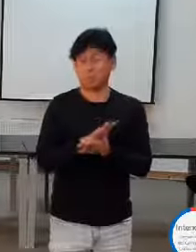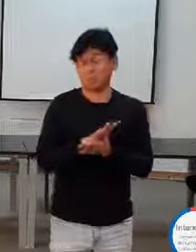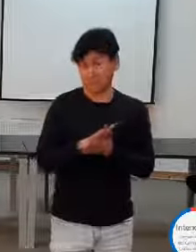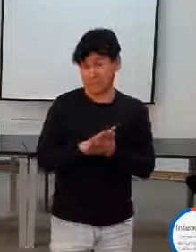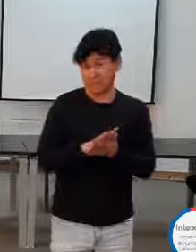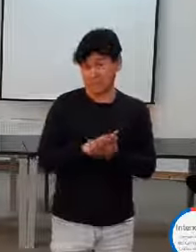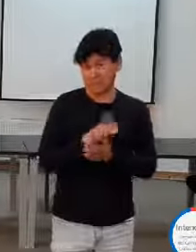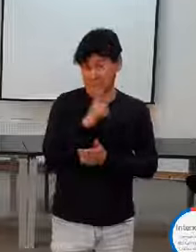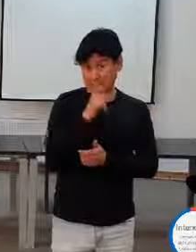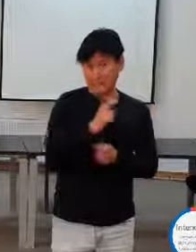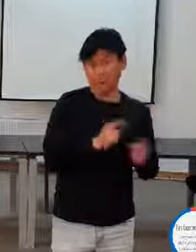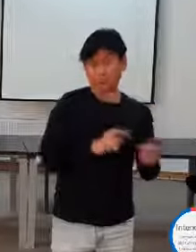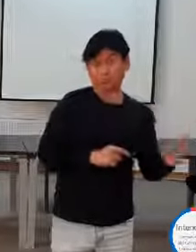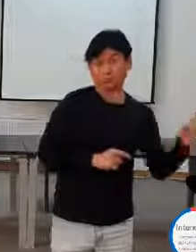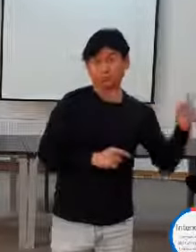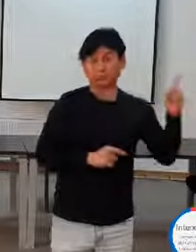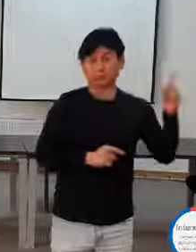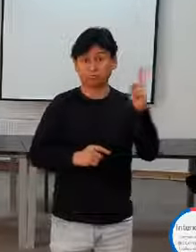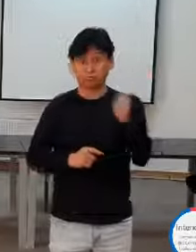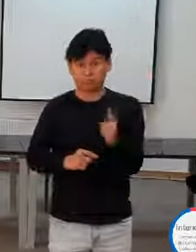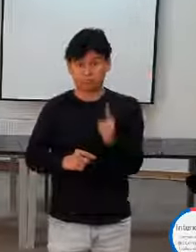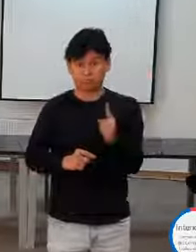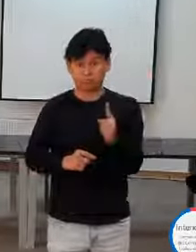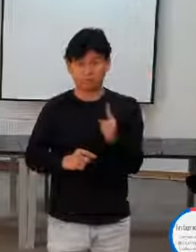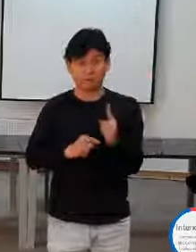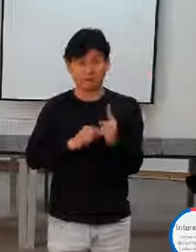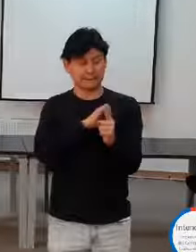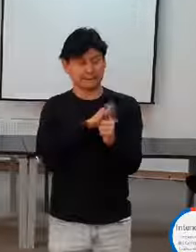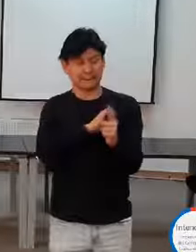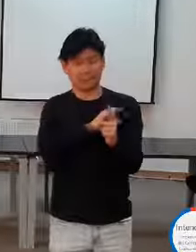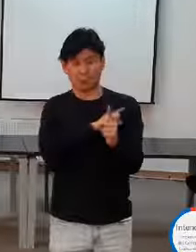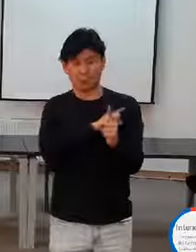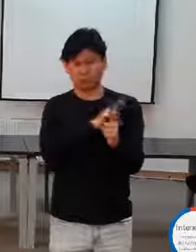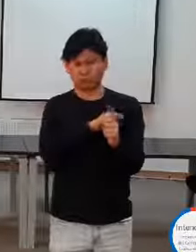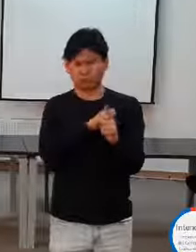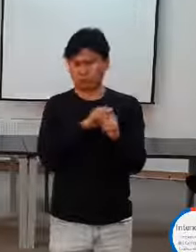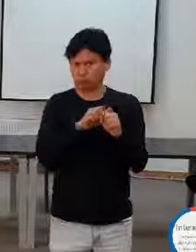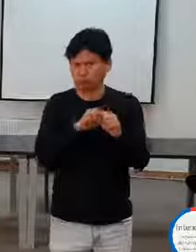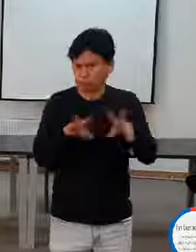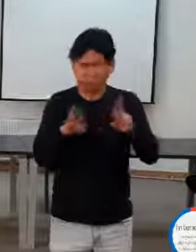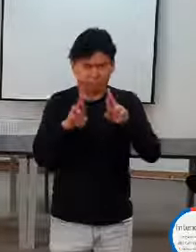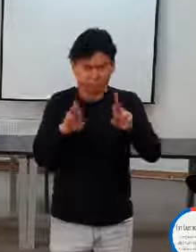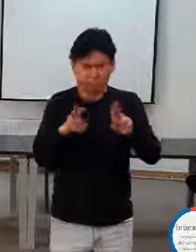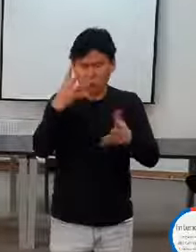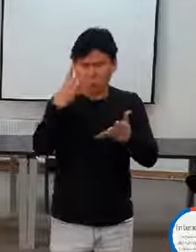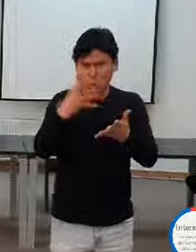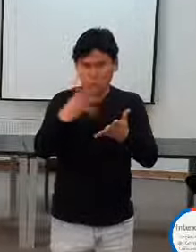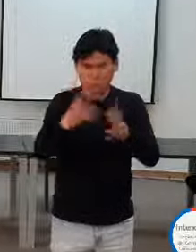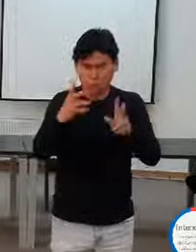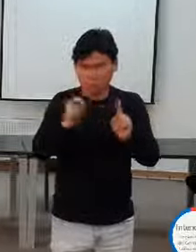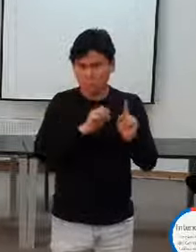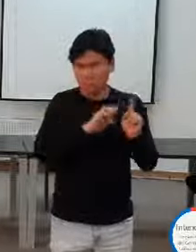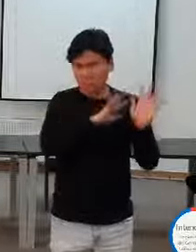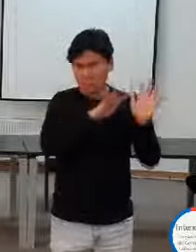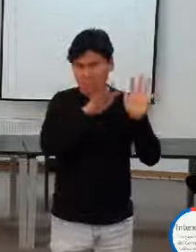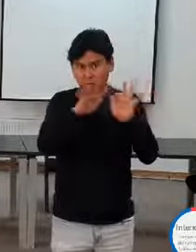provenir de una región con un alto brote, con 4.000 casos diarios,